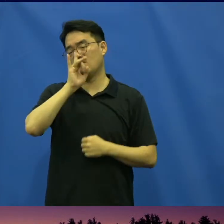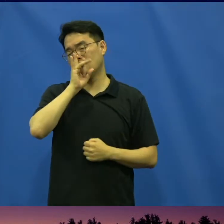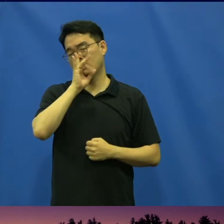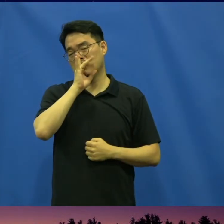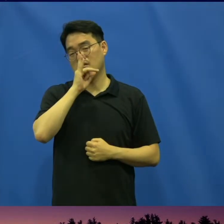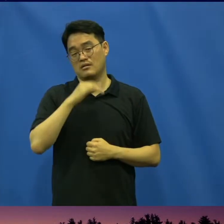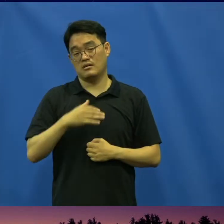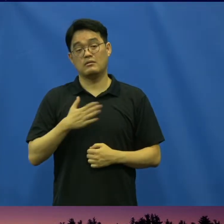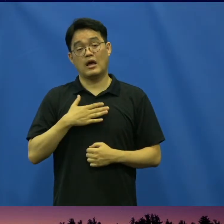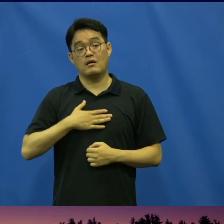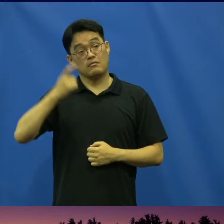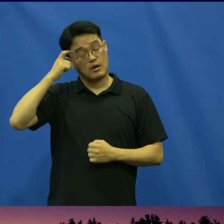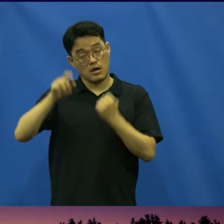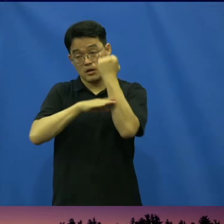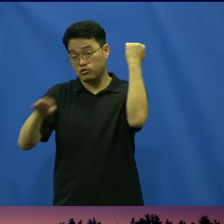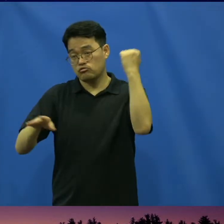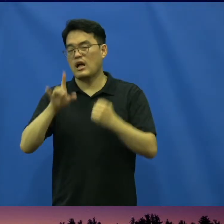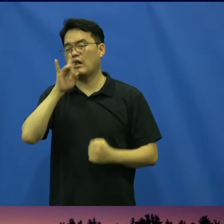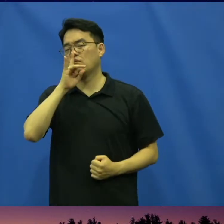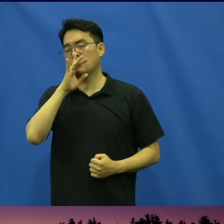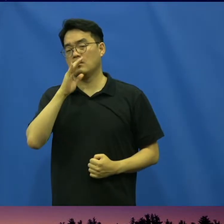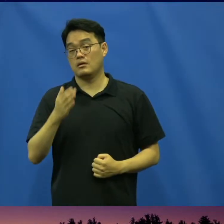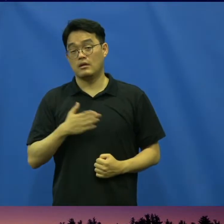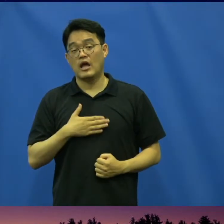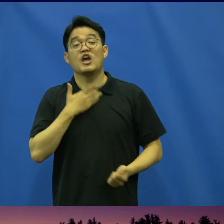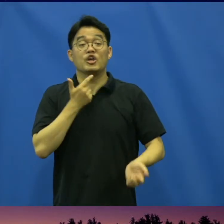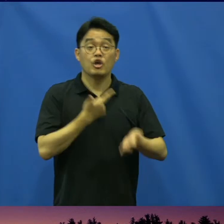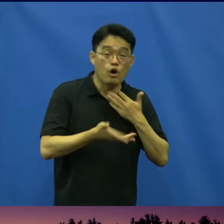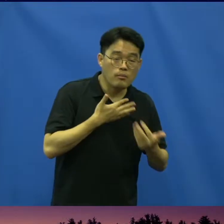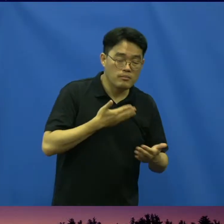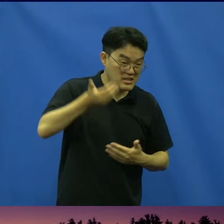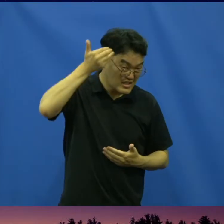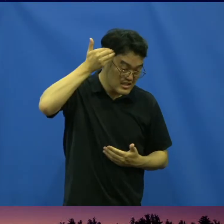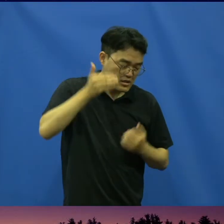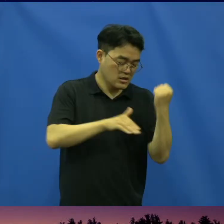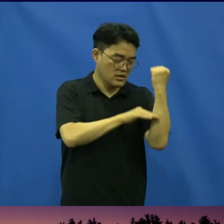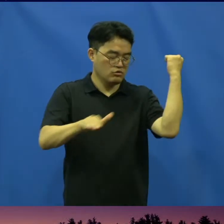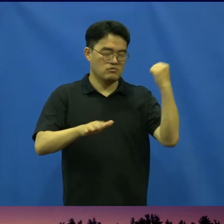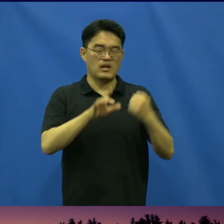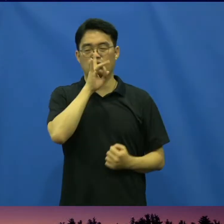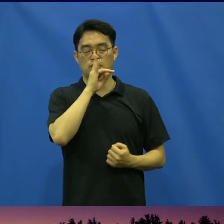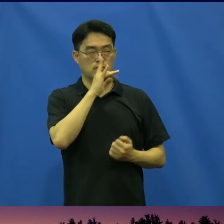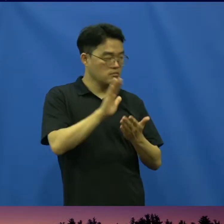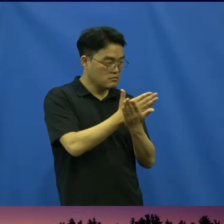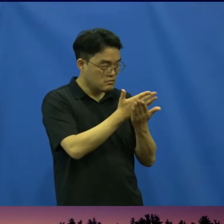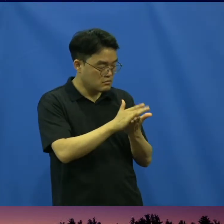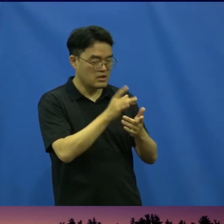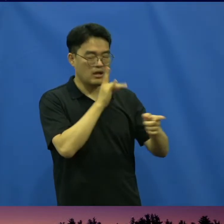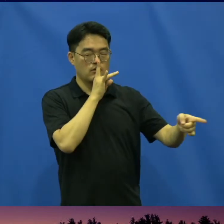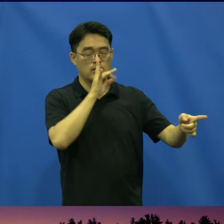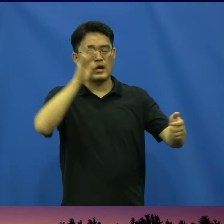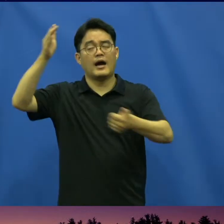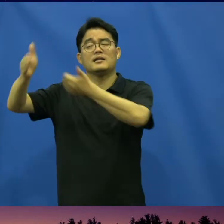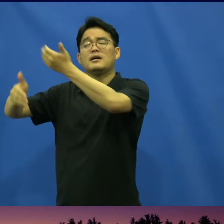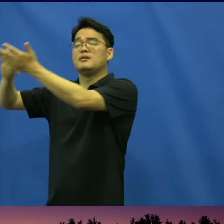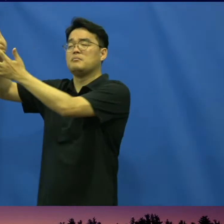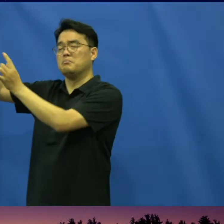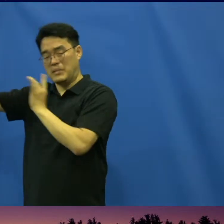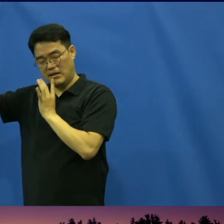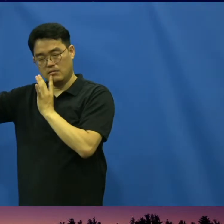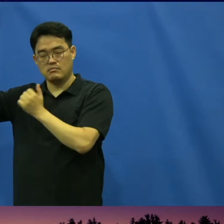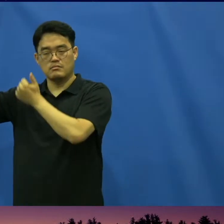하시는 거예요. 그래서 하나님의 기준에서 벗어난 인간이 선과 악의 구분을 할 수 있는가? 잣대 자체가 망가져 있는데,